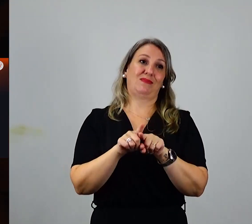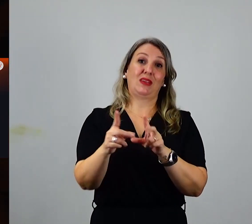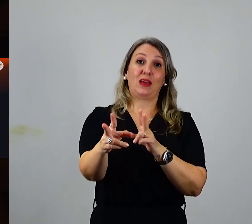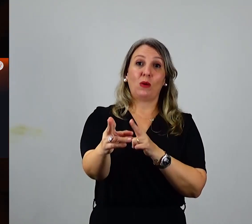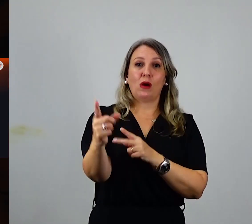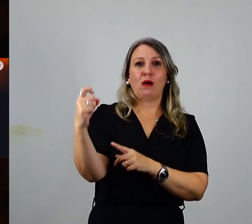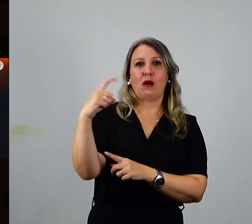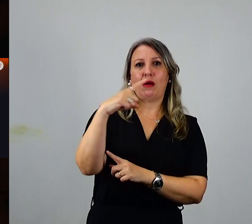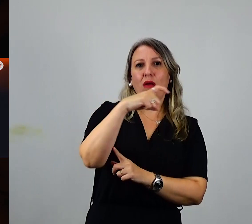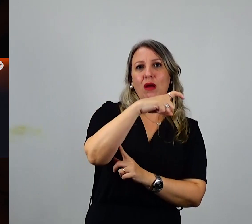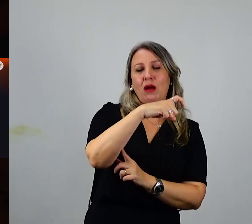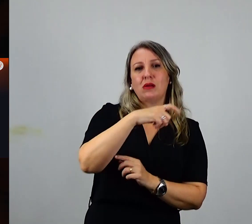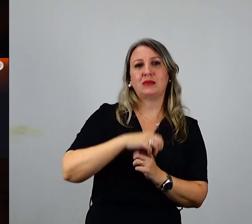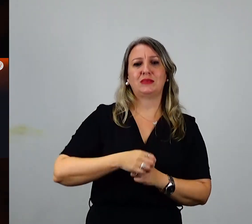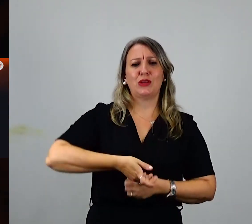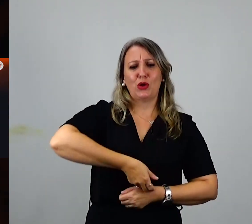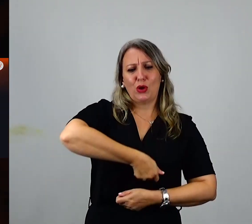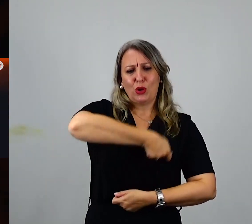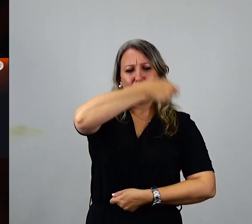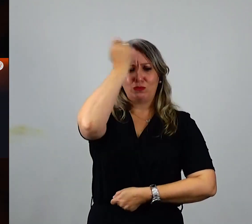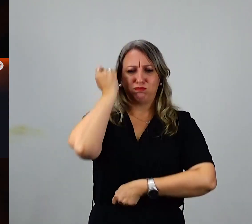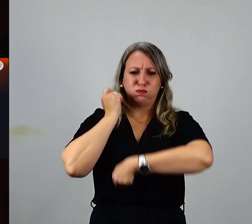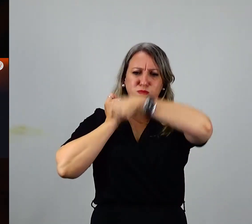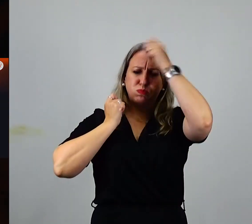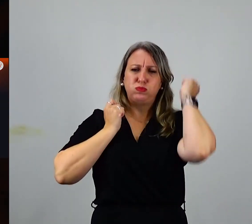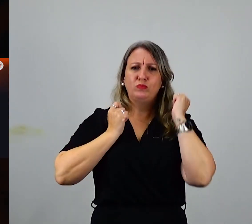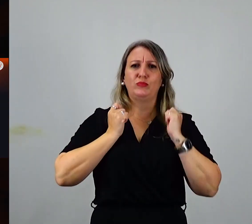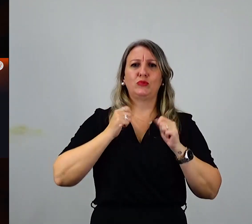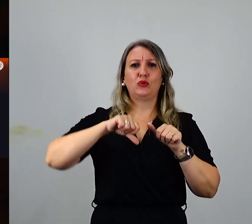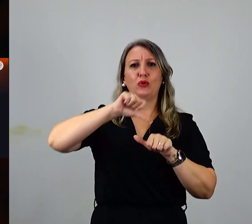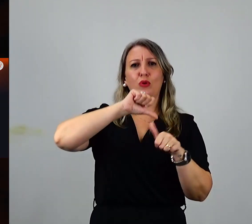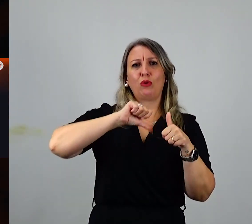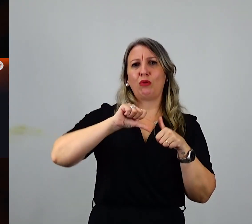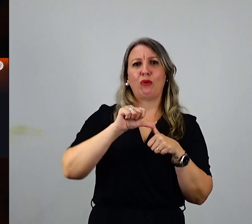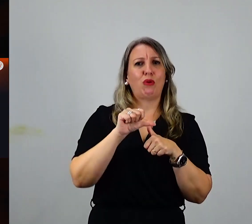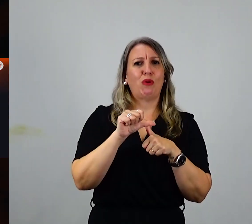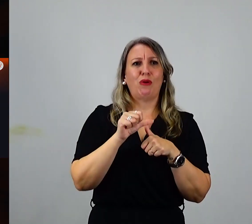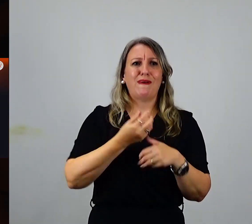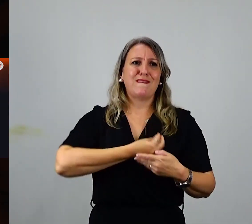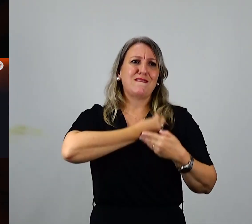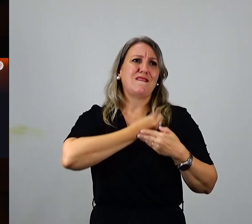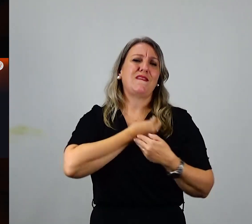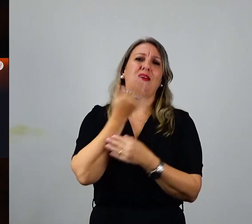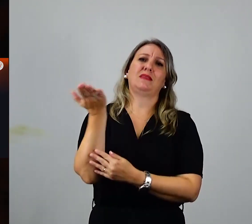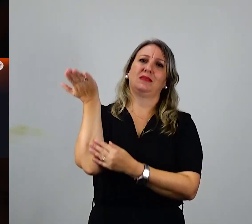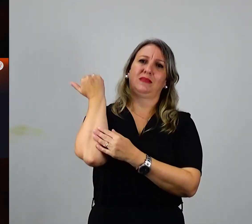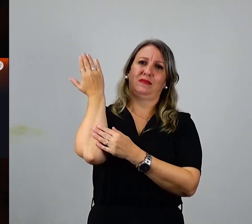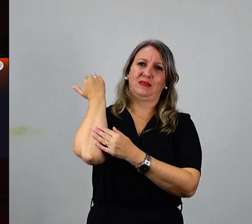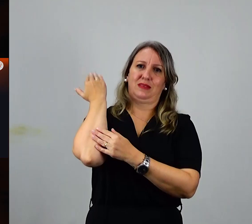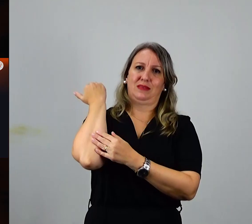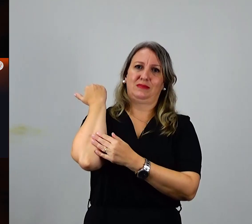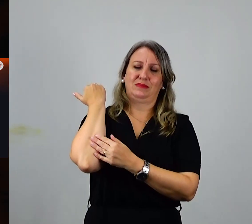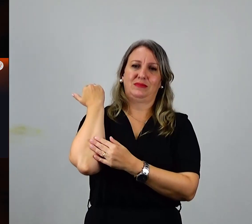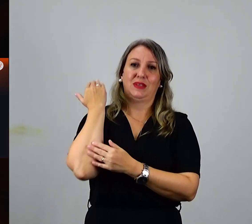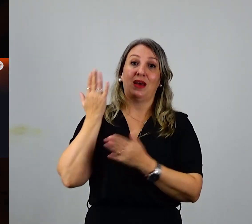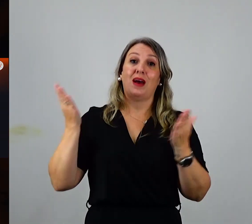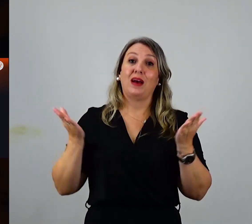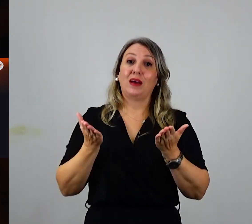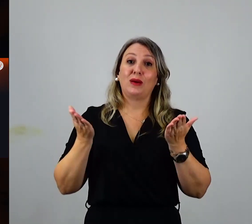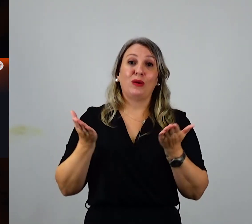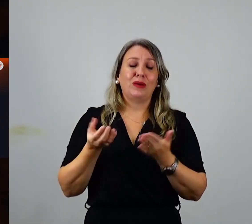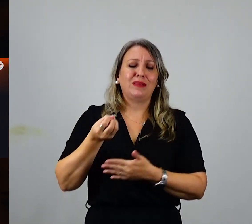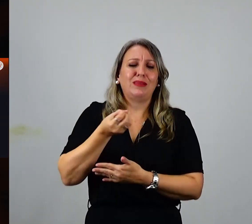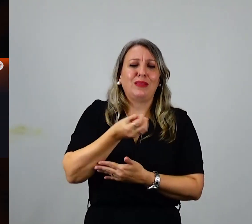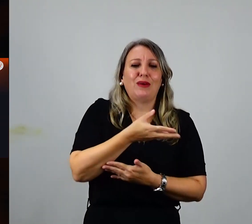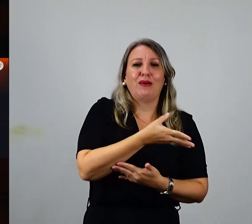com as suas práticas, e se revestiram da nova natureza, que se renova